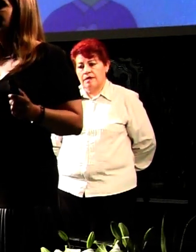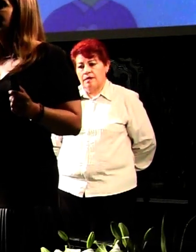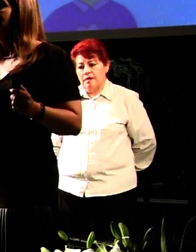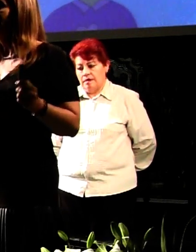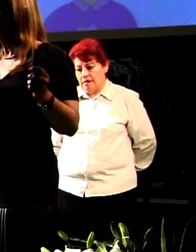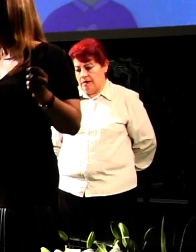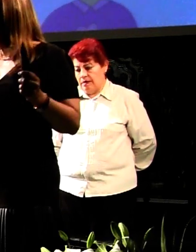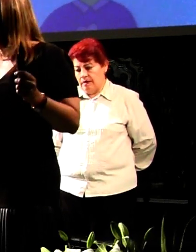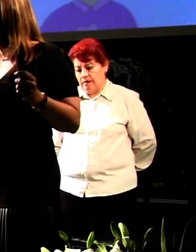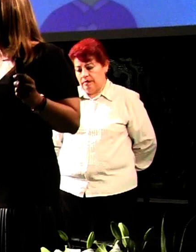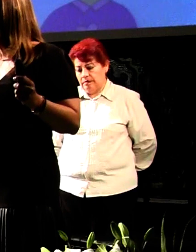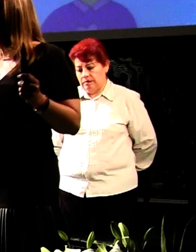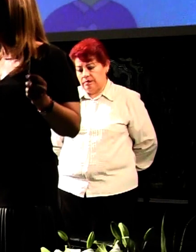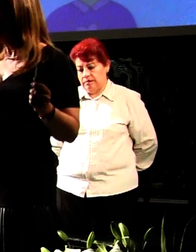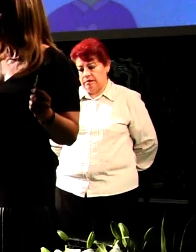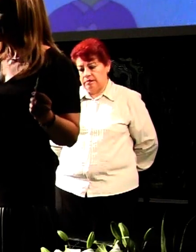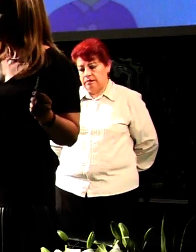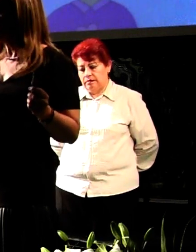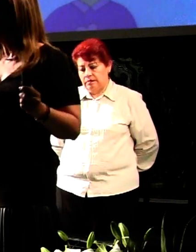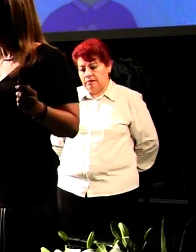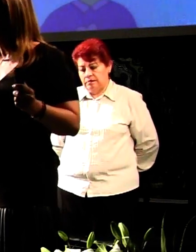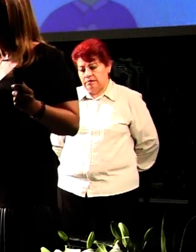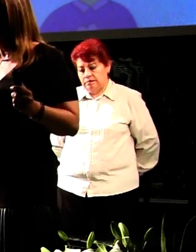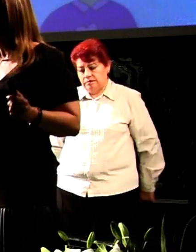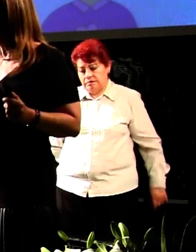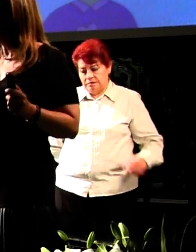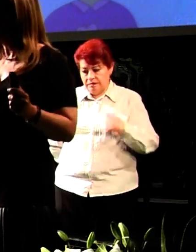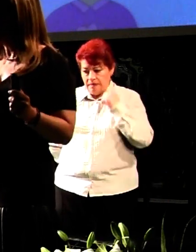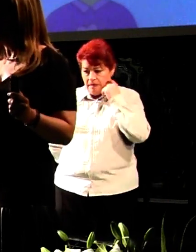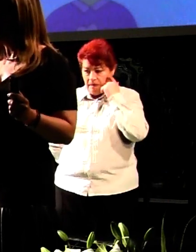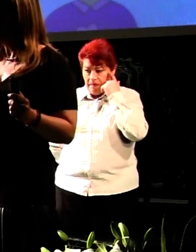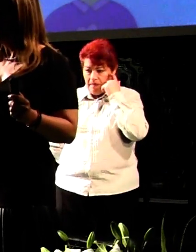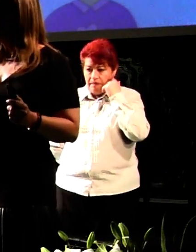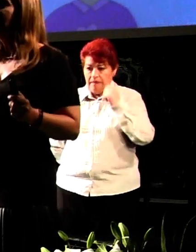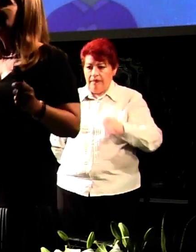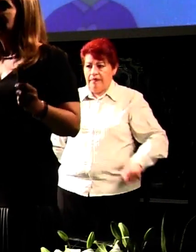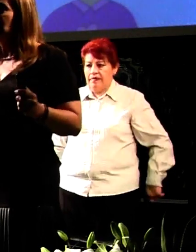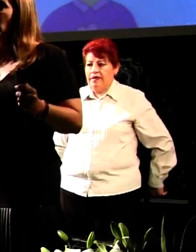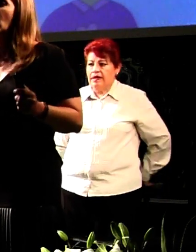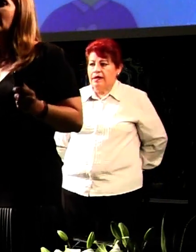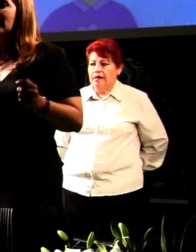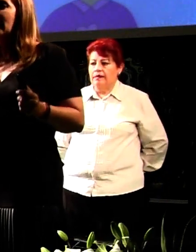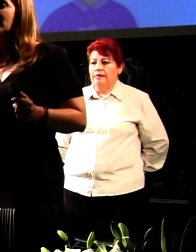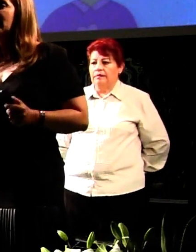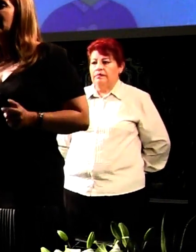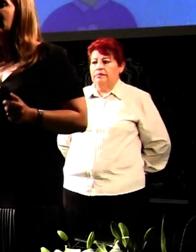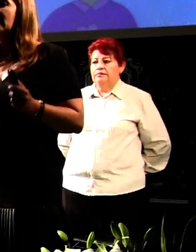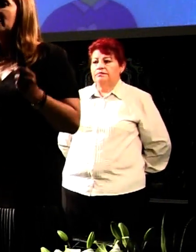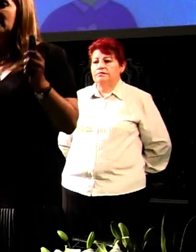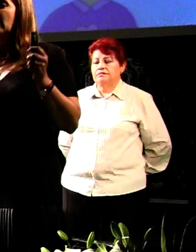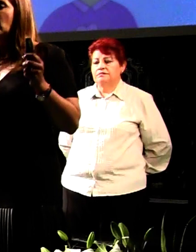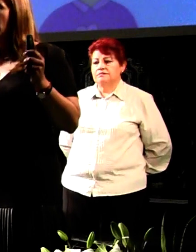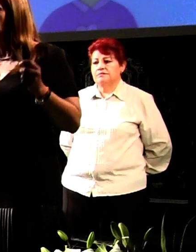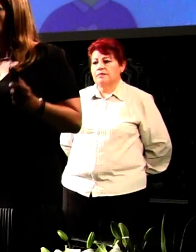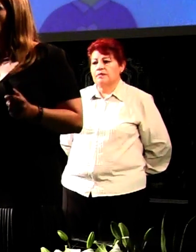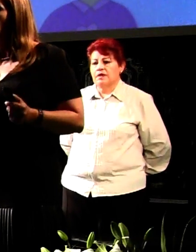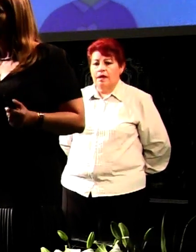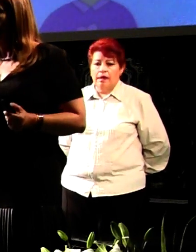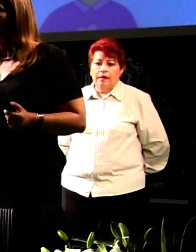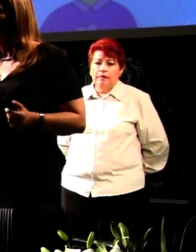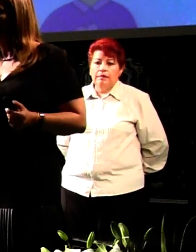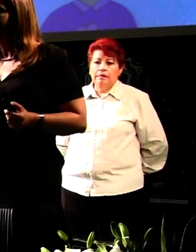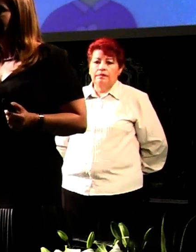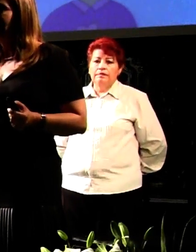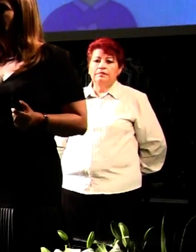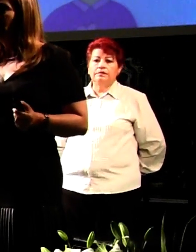decir, va a salir muy bonito, yo soy así, yo no soy así, pues a ver cómo me sale, sino realmente tener un objetivo